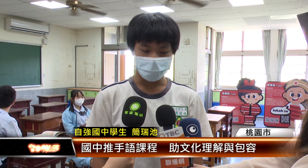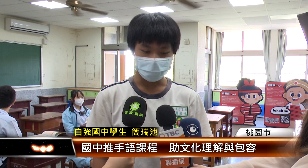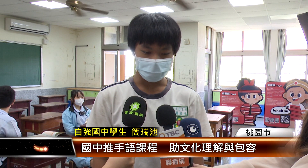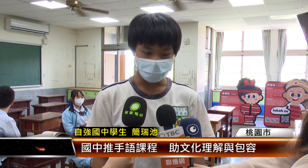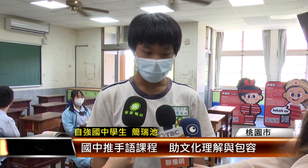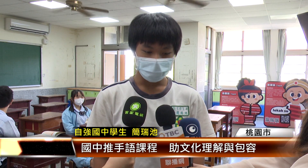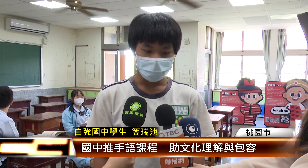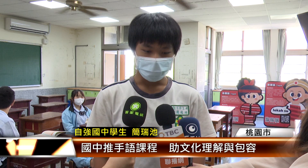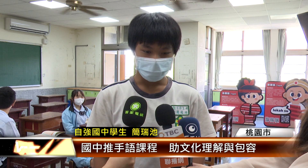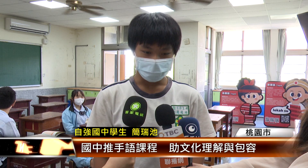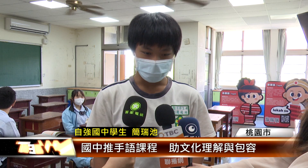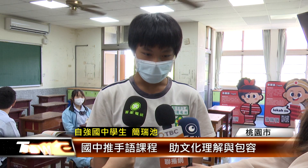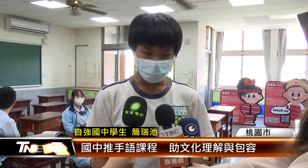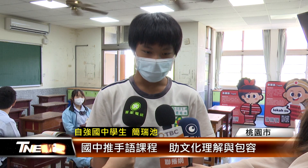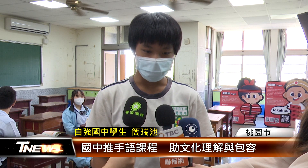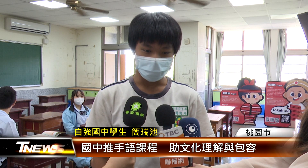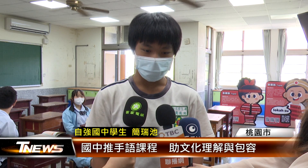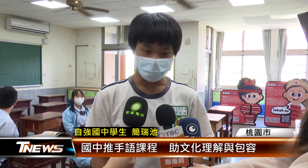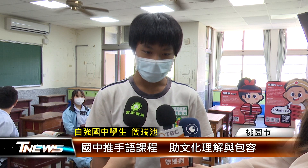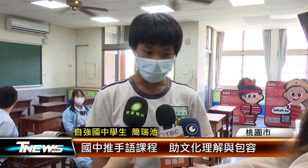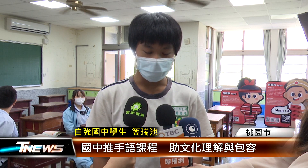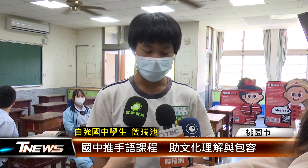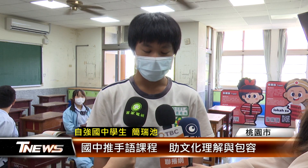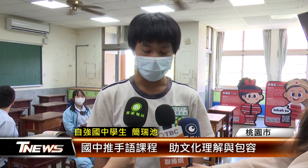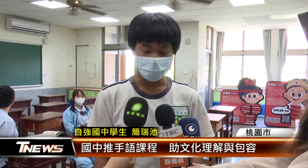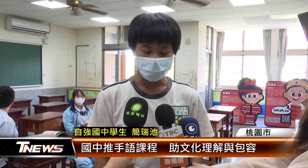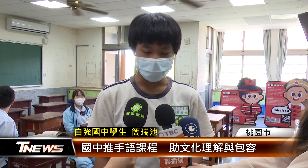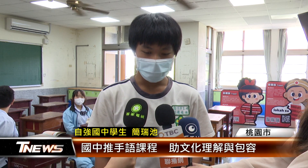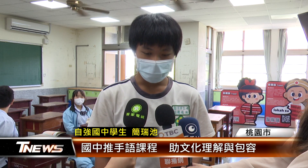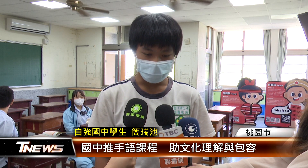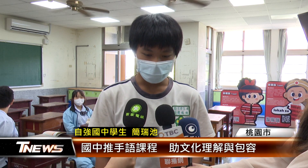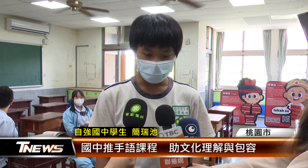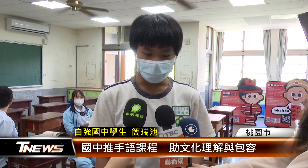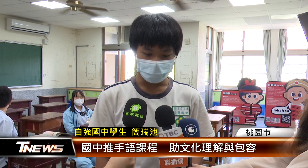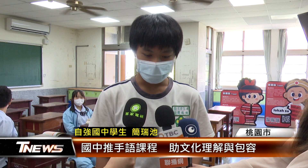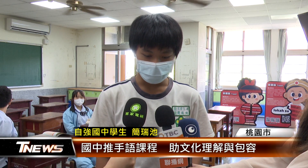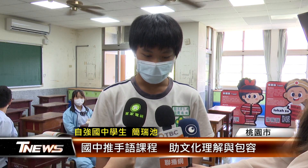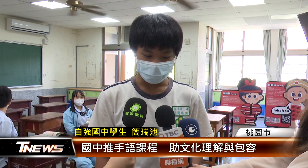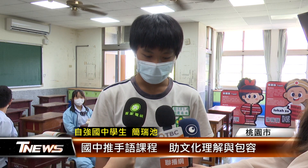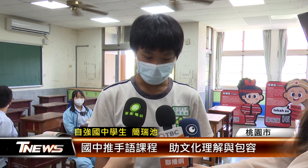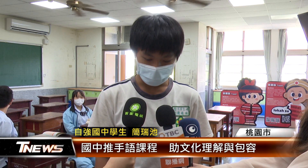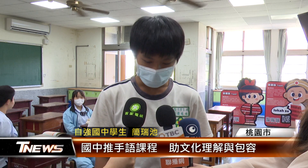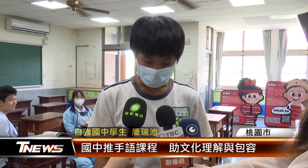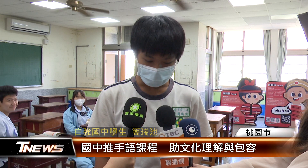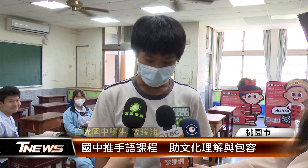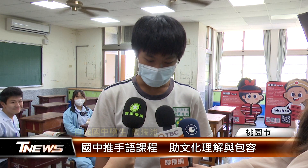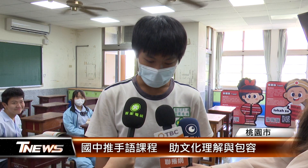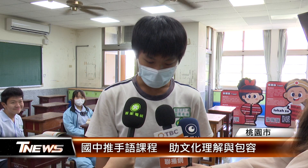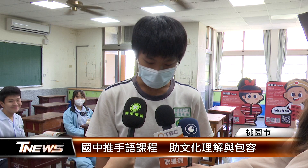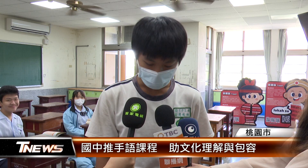的本土语言方面的课程会相对于轻松稍微比其他多很